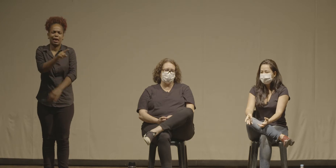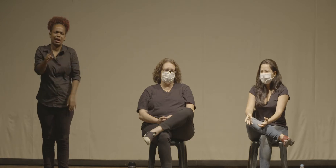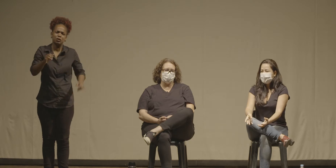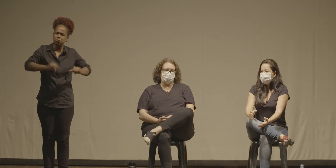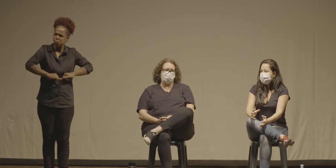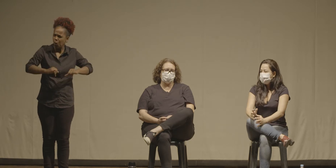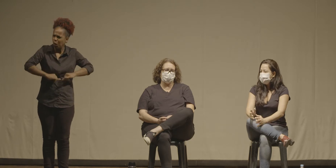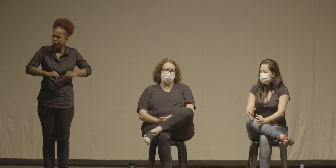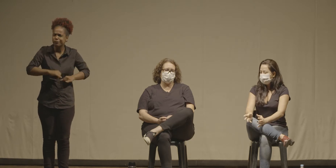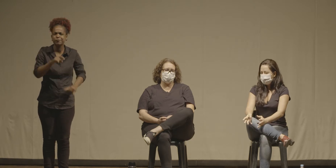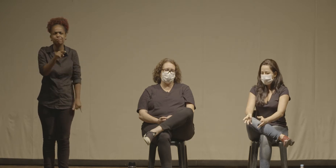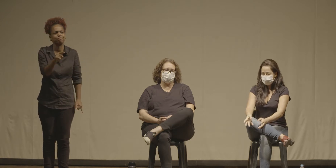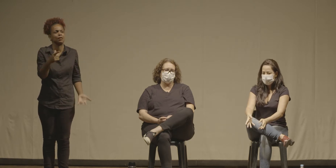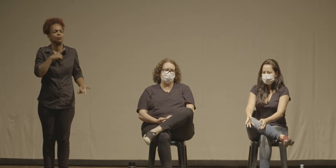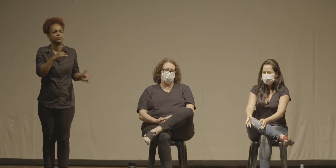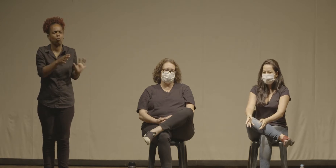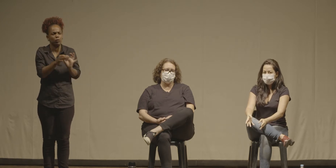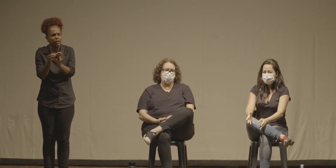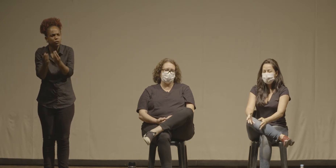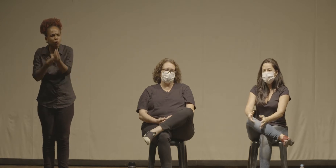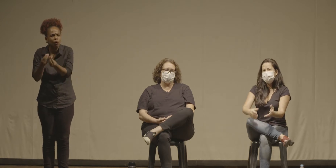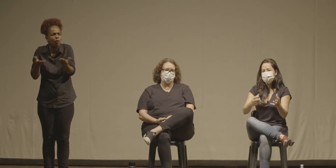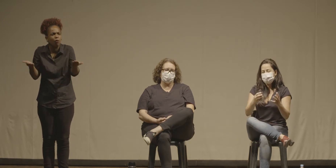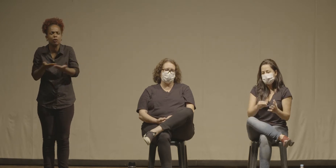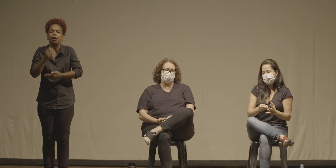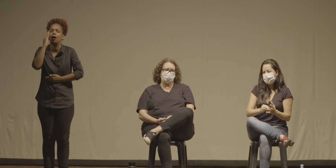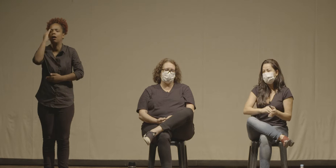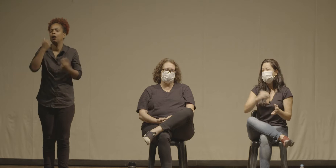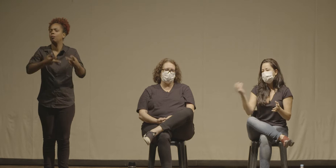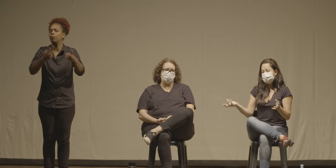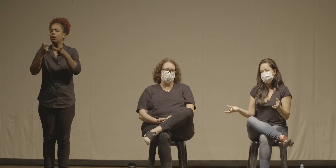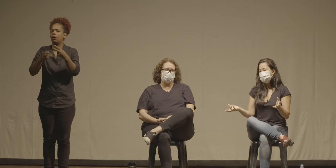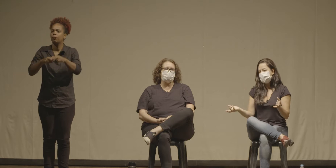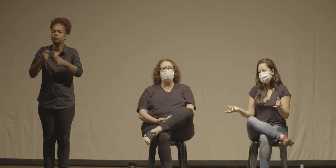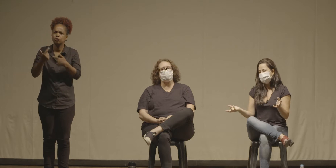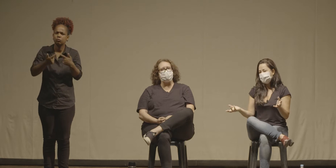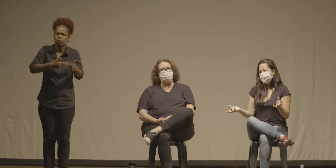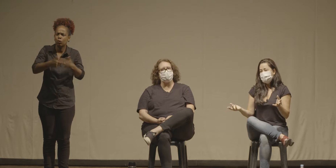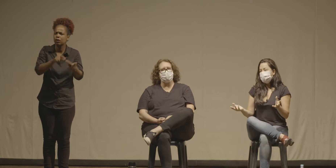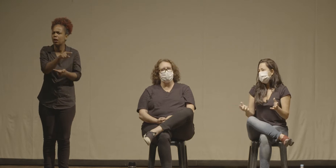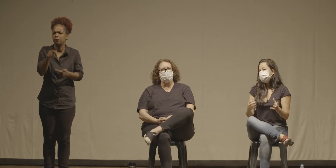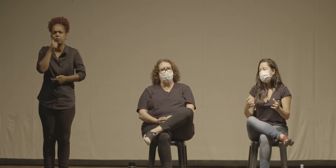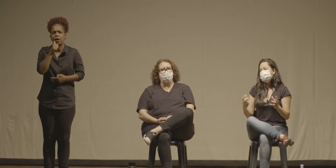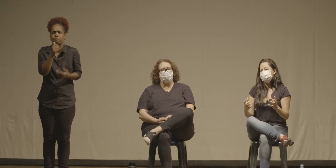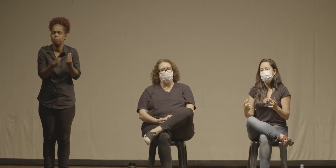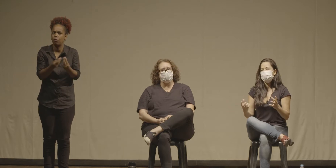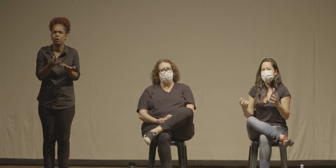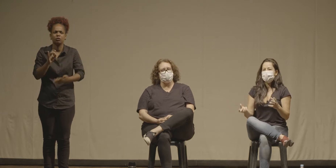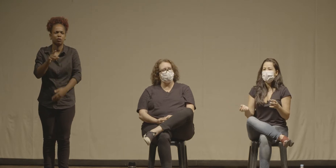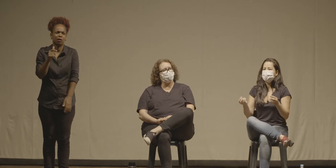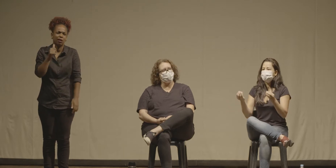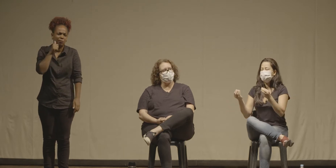sofreram tinha que ser contextualizado para a gente identificar a luta dessas mulheres. Porque não foi